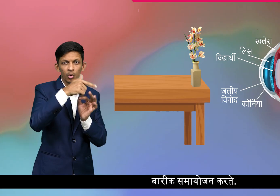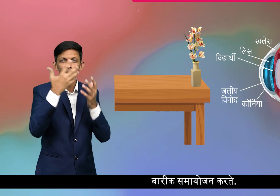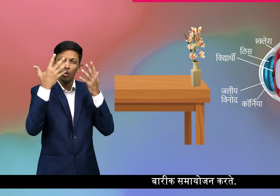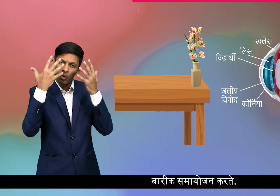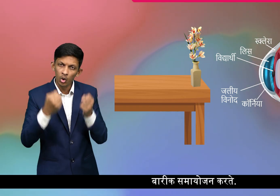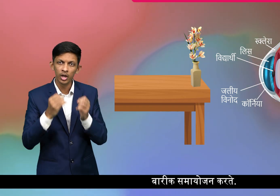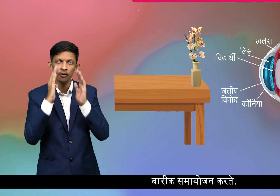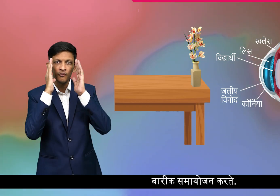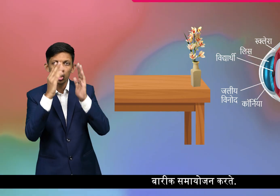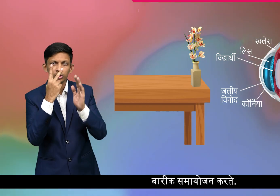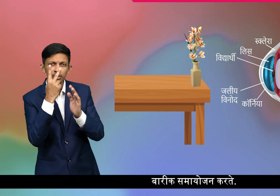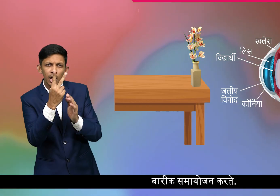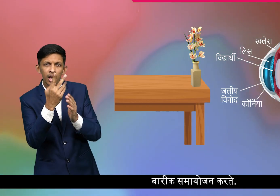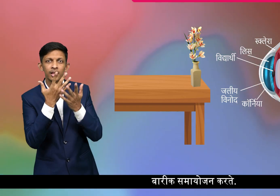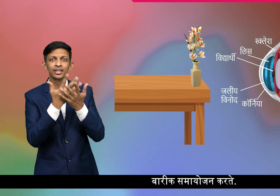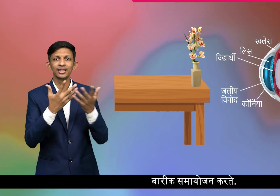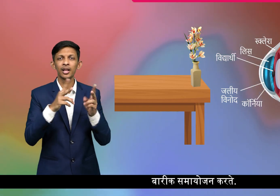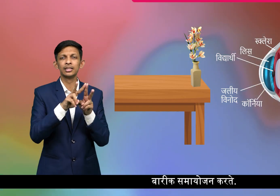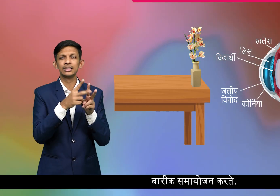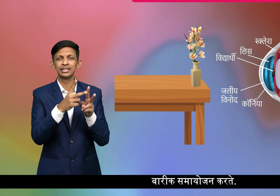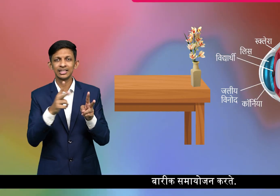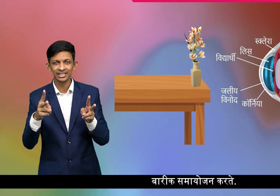बारीक समायोजन करते.